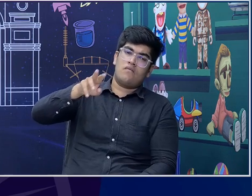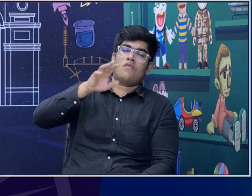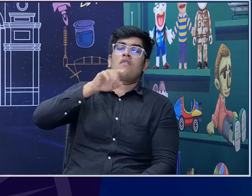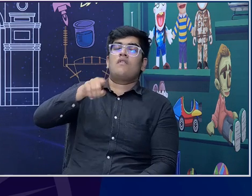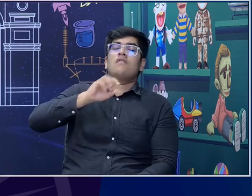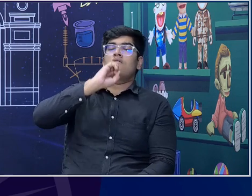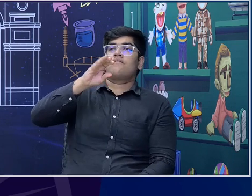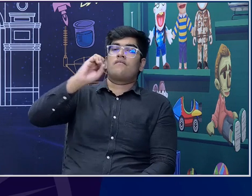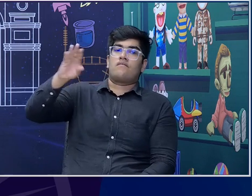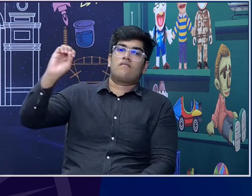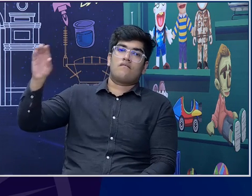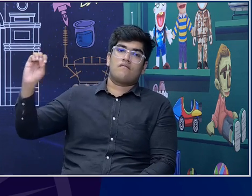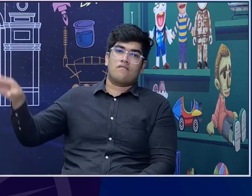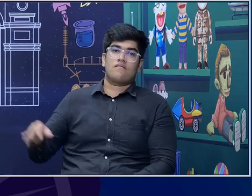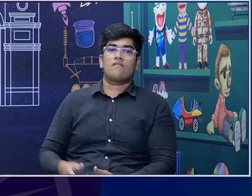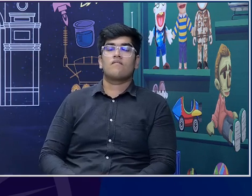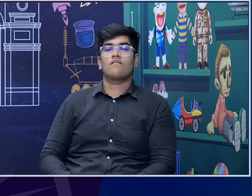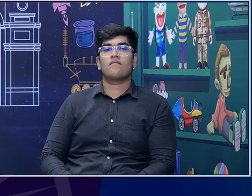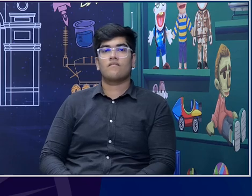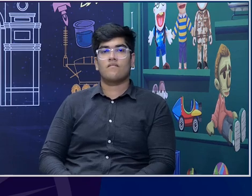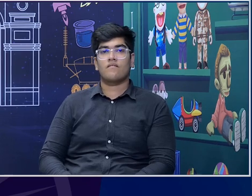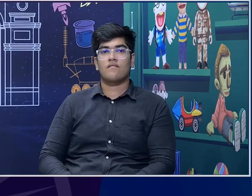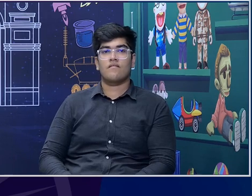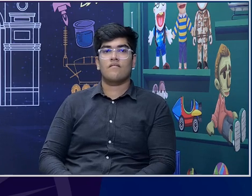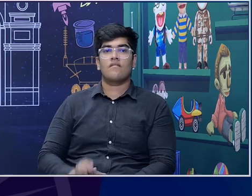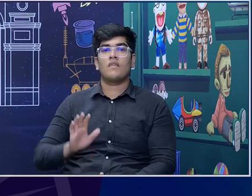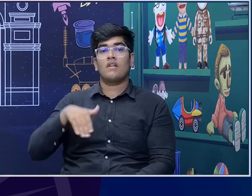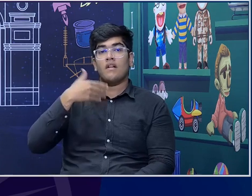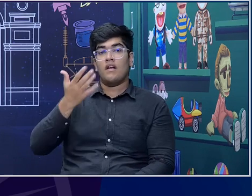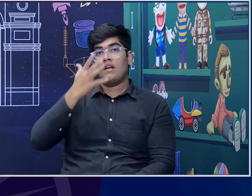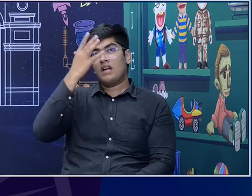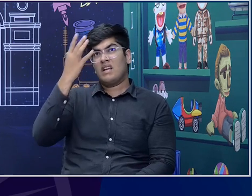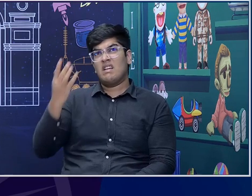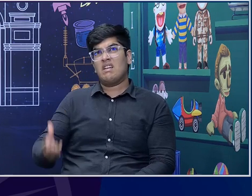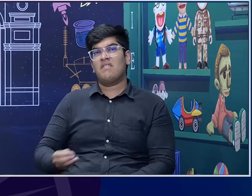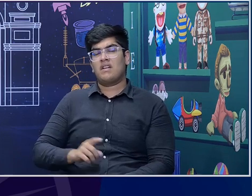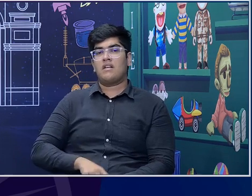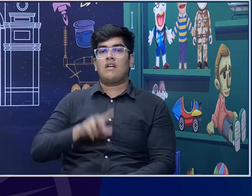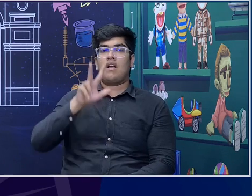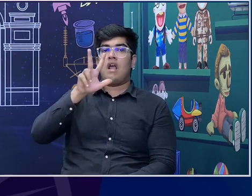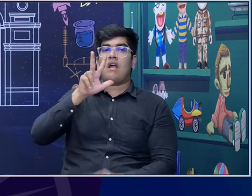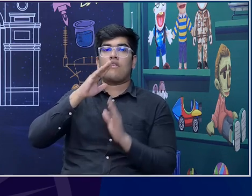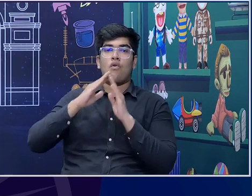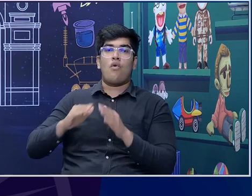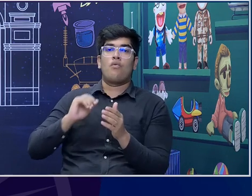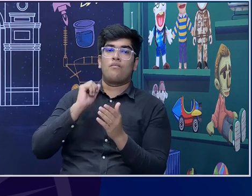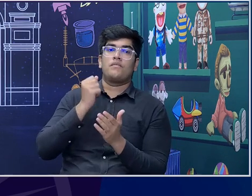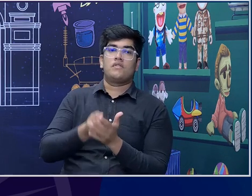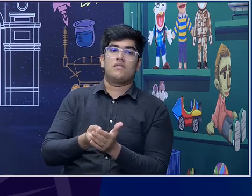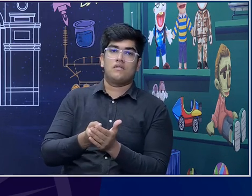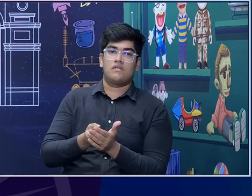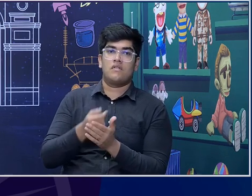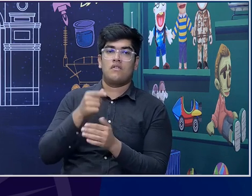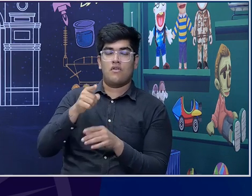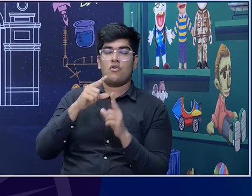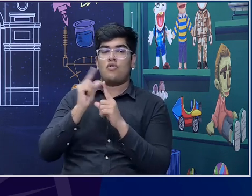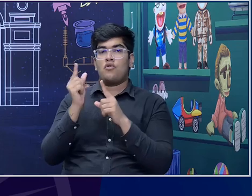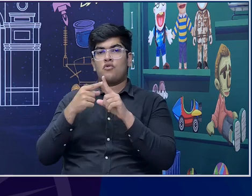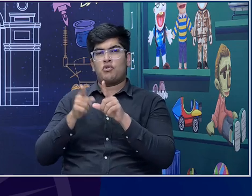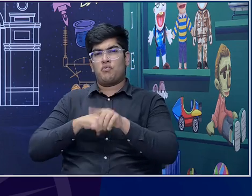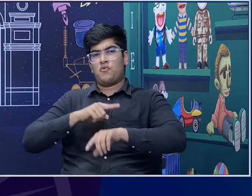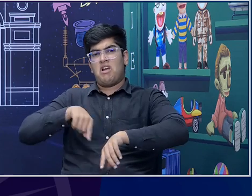आते थे और वहां से सारे बाट कर शाम को 8 बजे घर वापिस आते थे, तो आप देखो कितनी लंबी ड्यूटी,